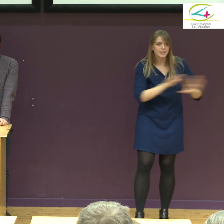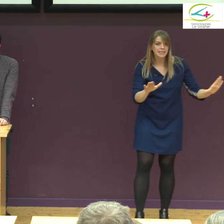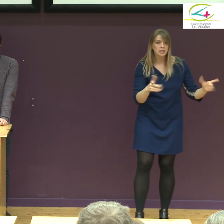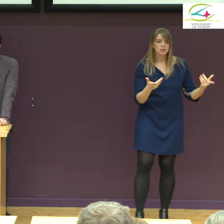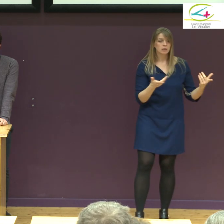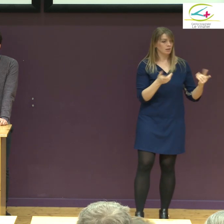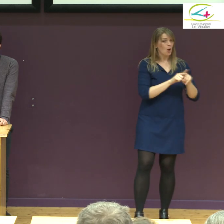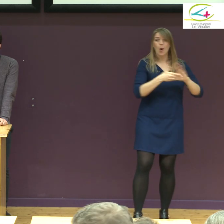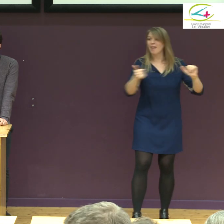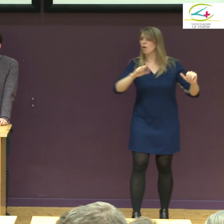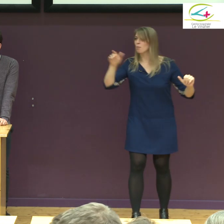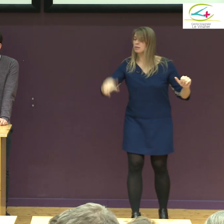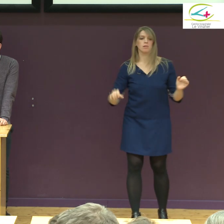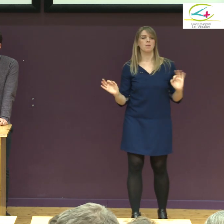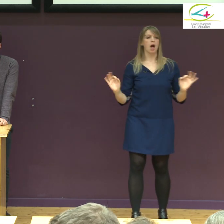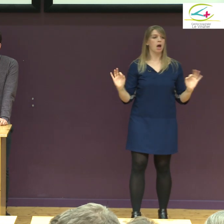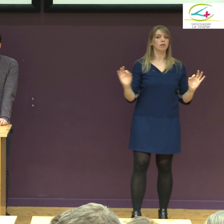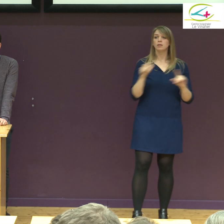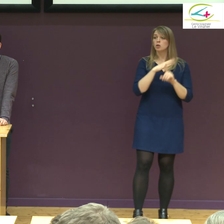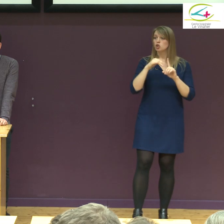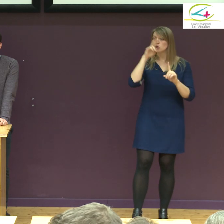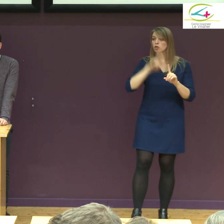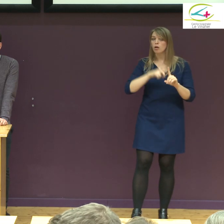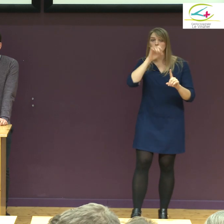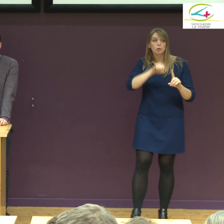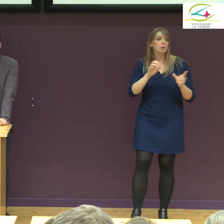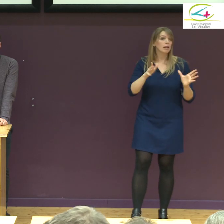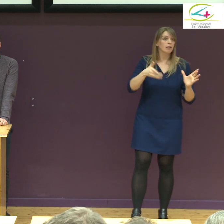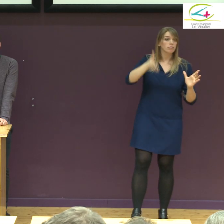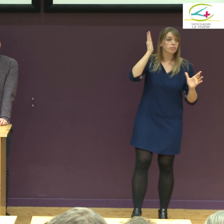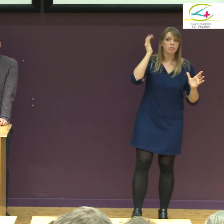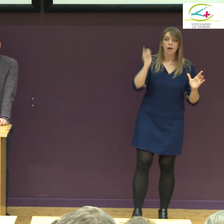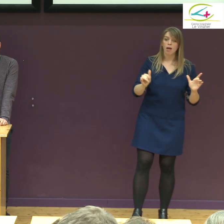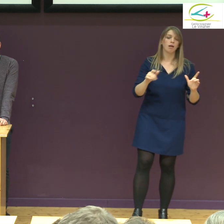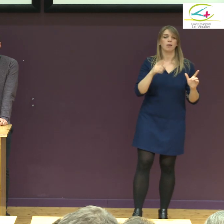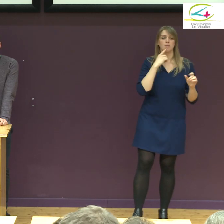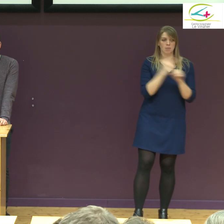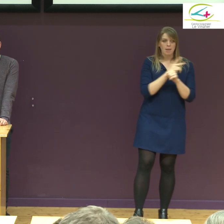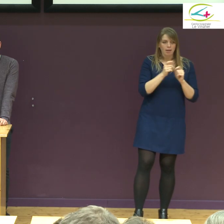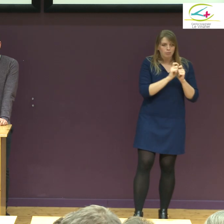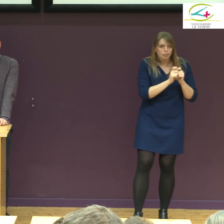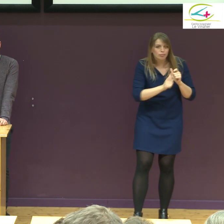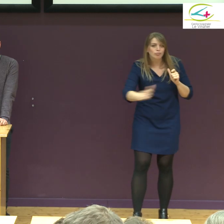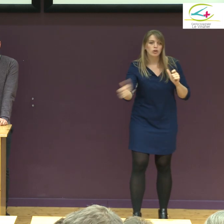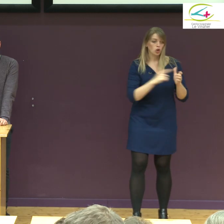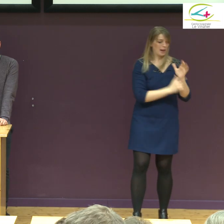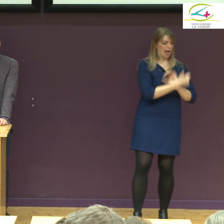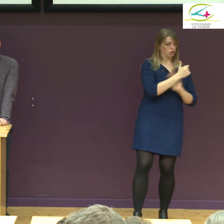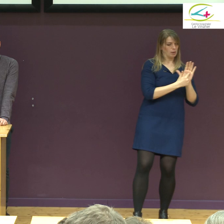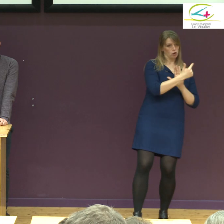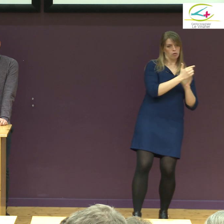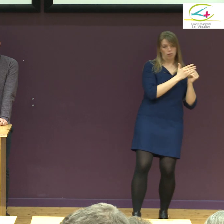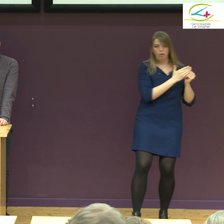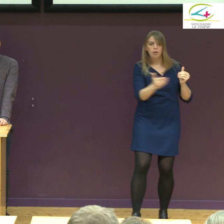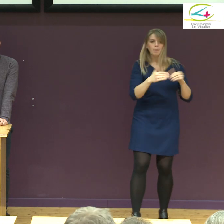personne n'a repris cet article. Donc là, s'il y a des sociologues parmi vous dans la salle, je pense que ça vaudrait le coup de savoir comment ont évolué les politiques de prévention du suicide